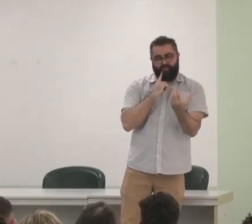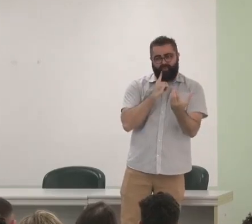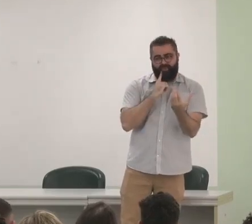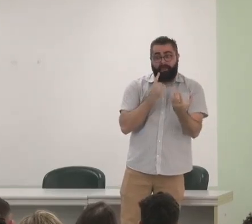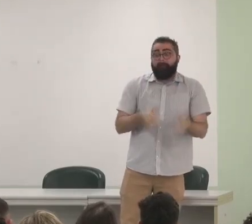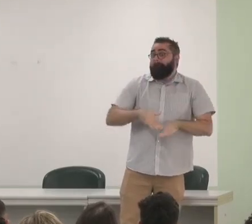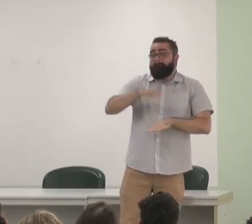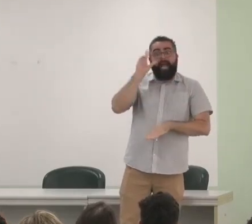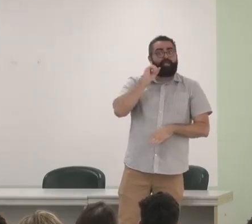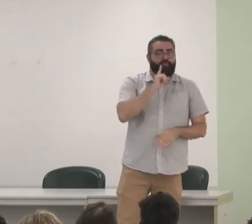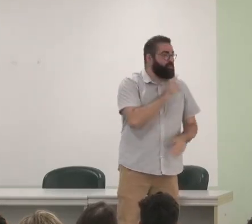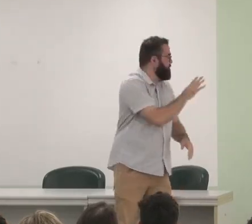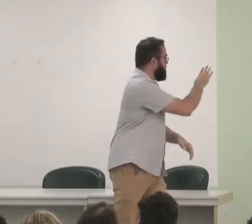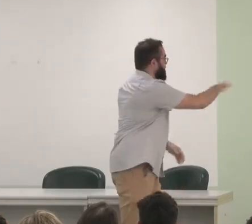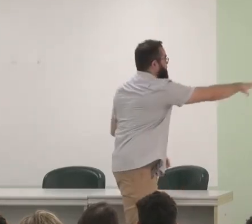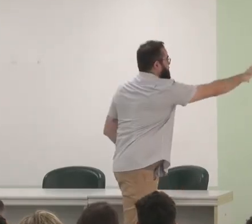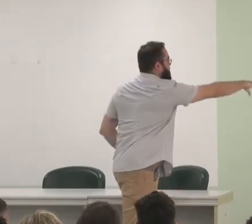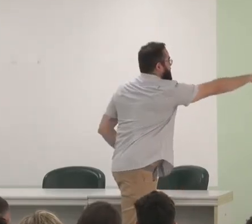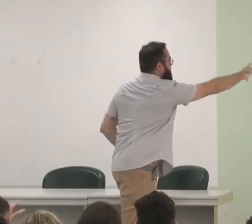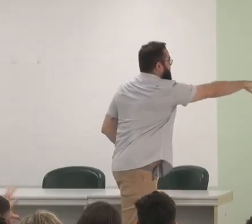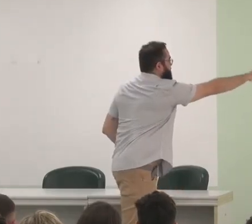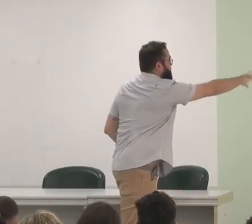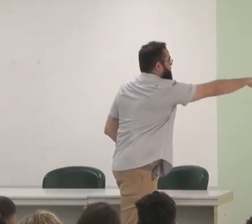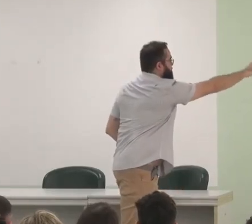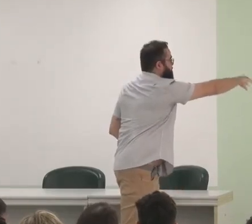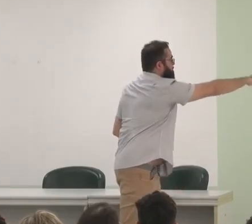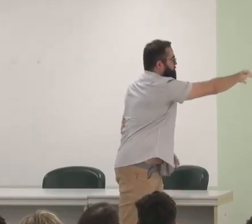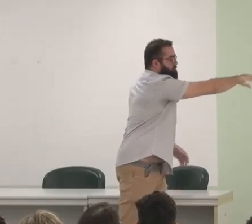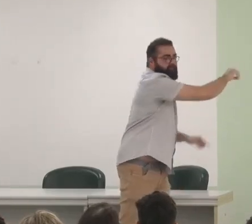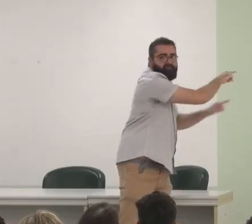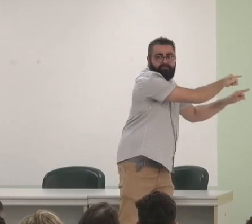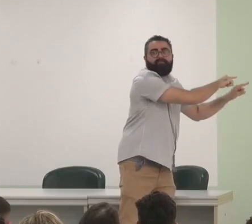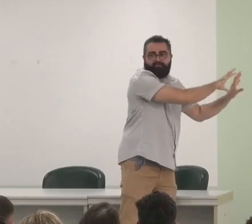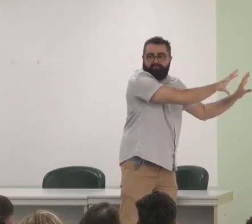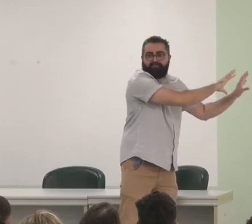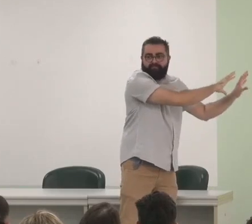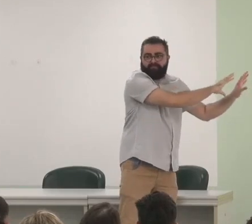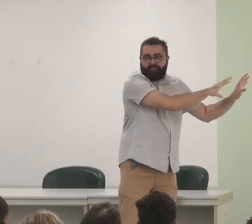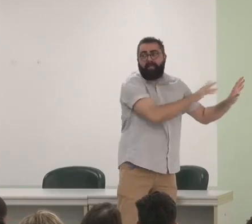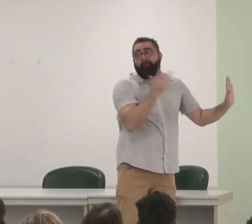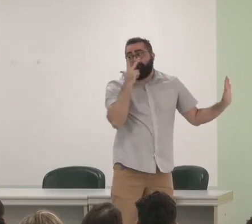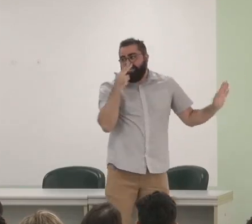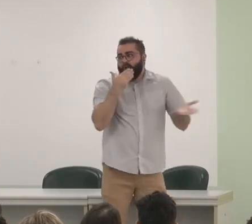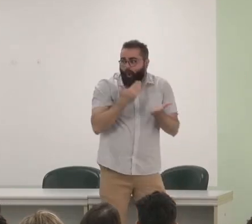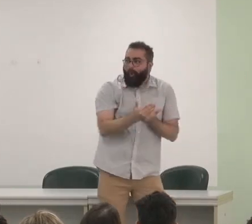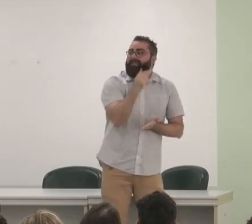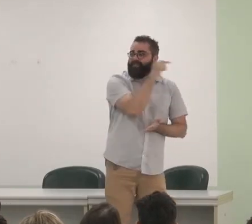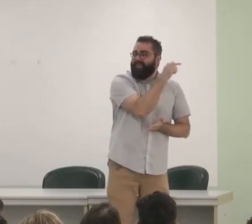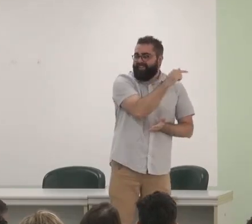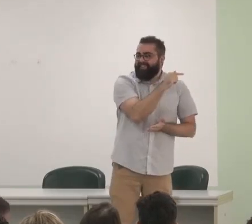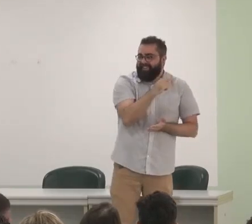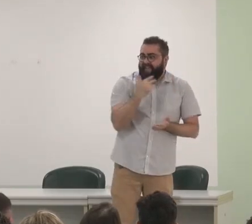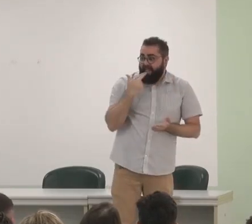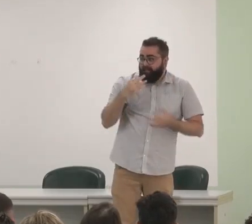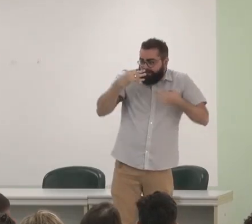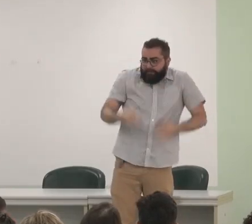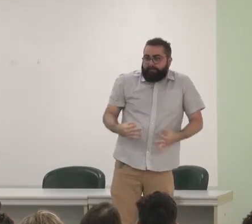aparentemente é o momento em que a gente tem a maior concentração de surdos, e foi aonde aparentemente o desenvolvimento da